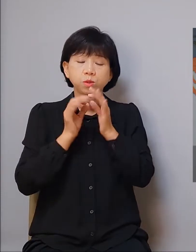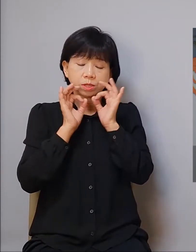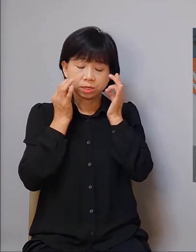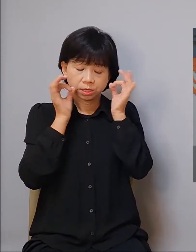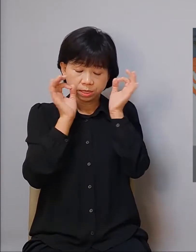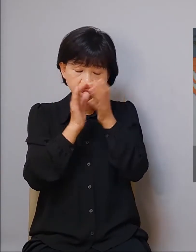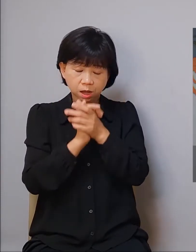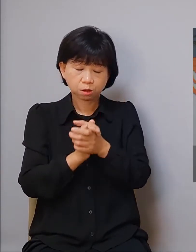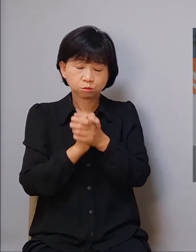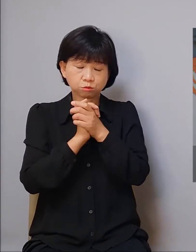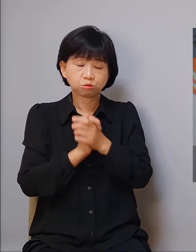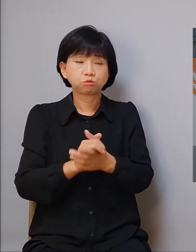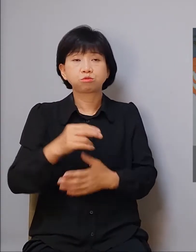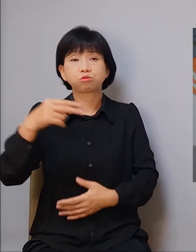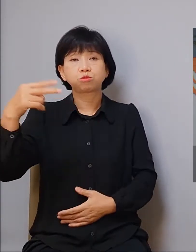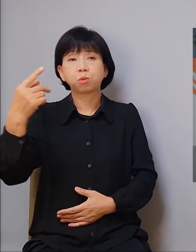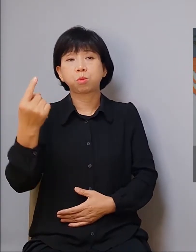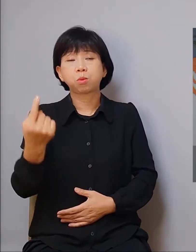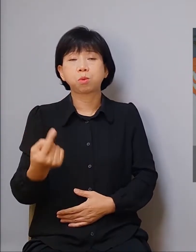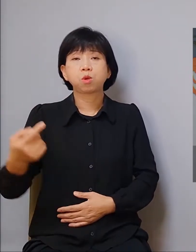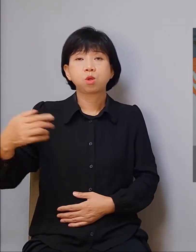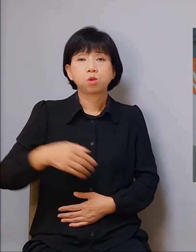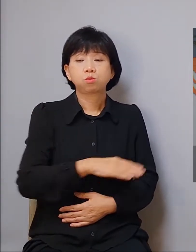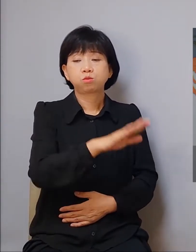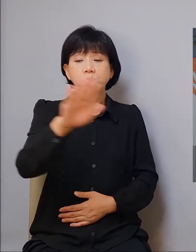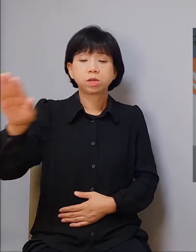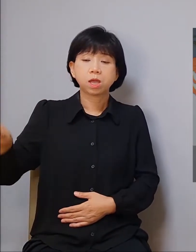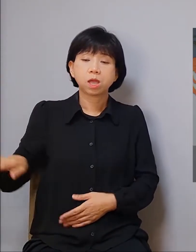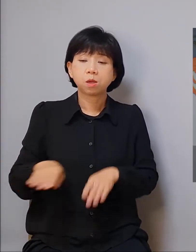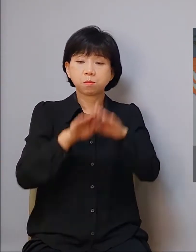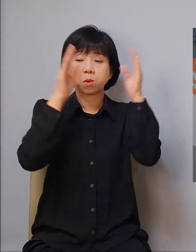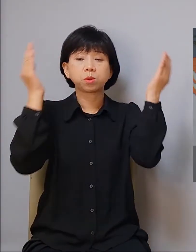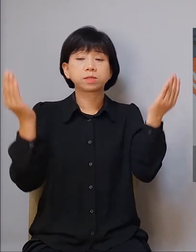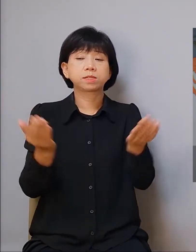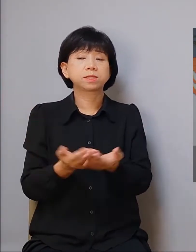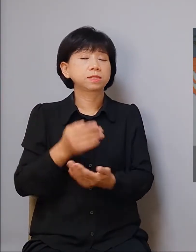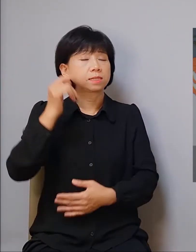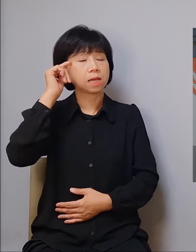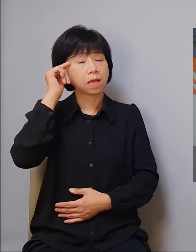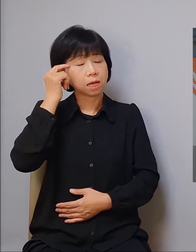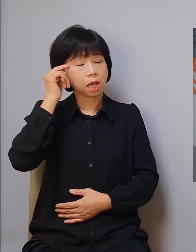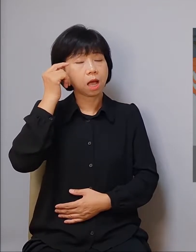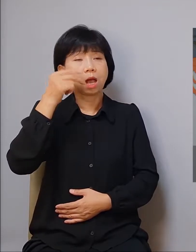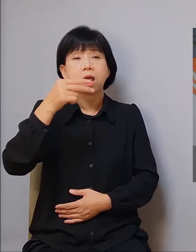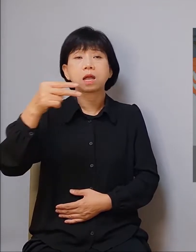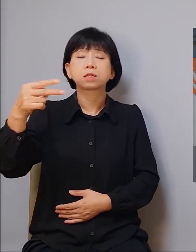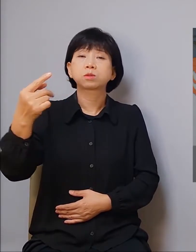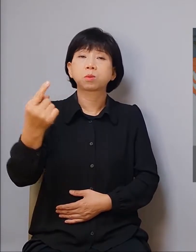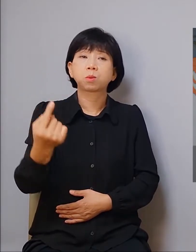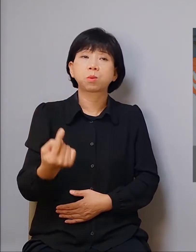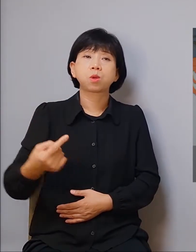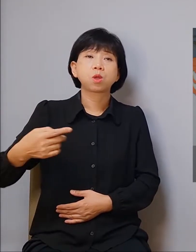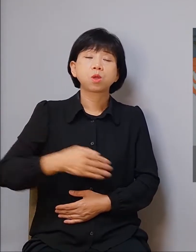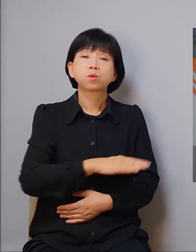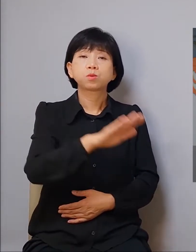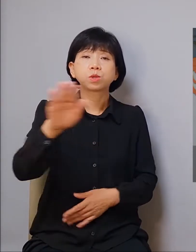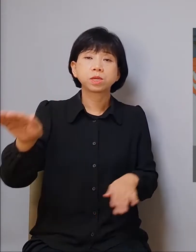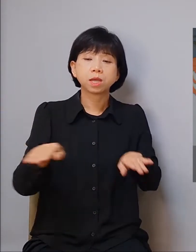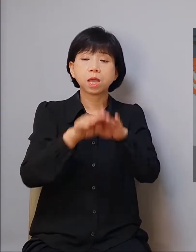우리의 모든 간구도, 우리의 모든